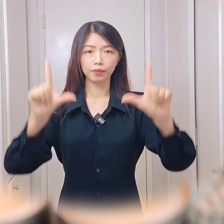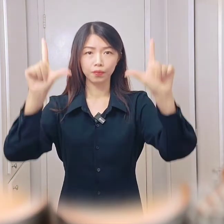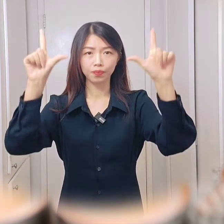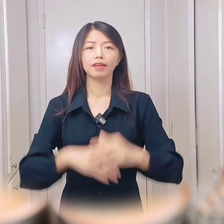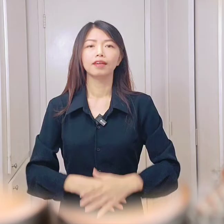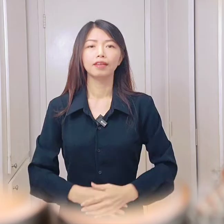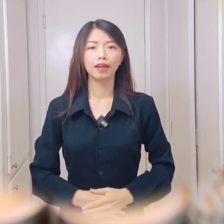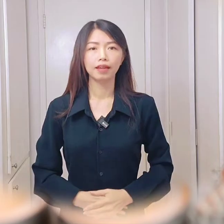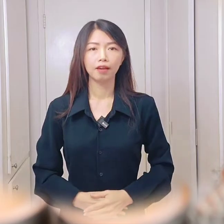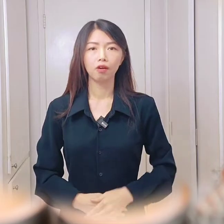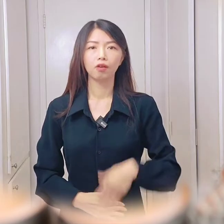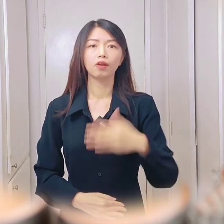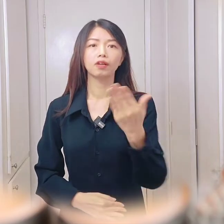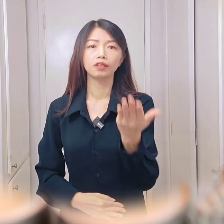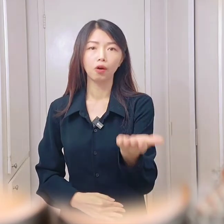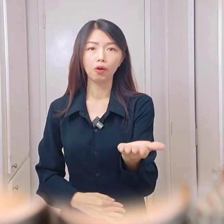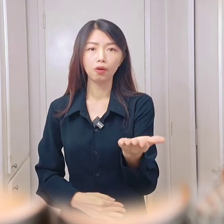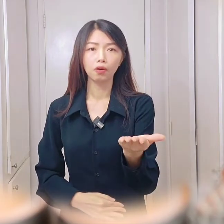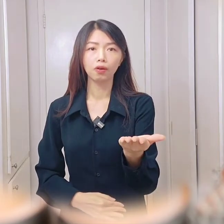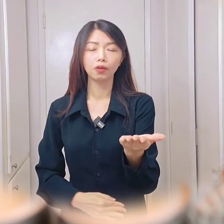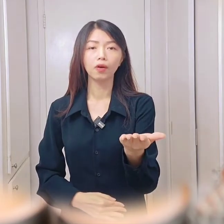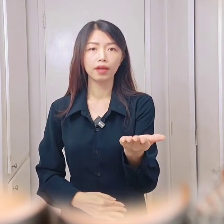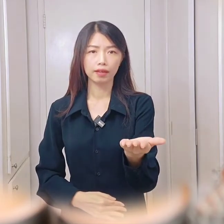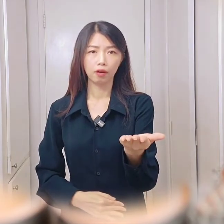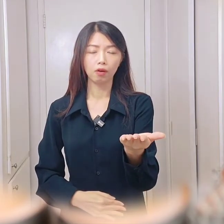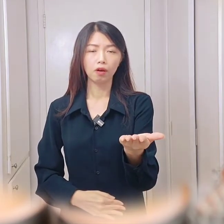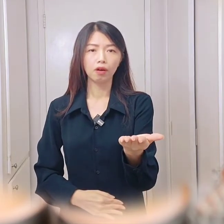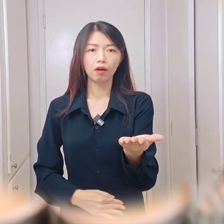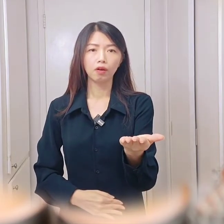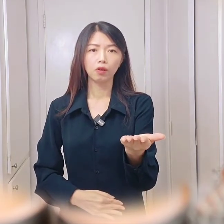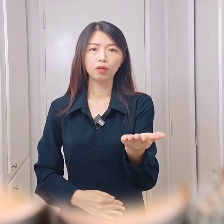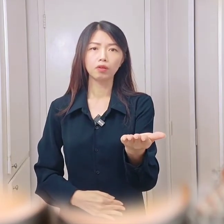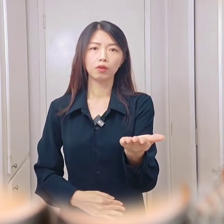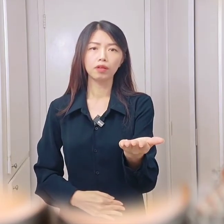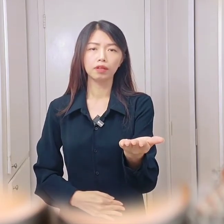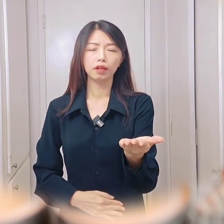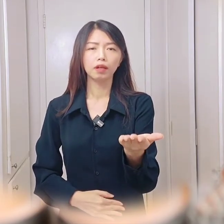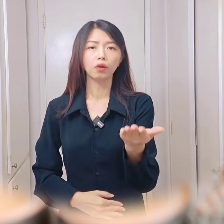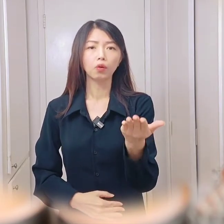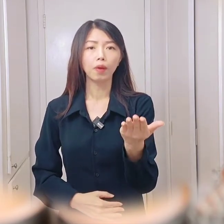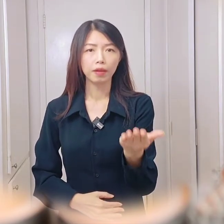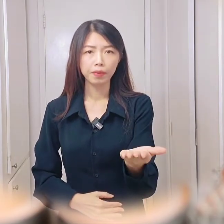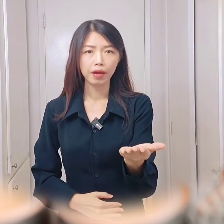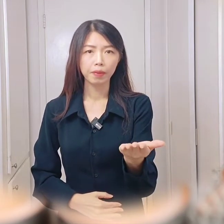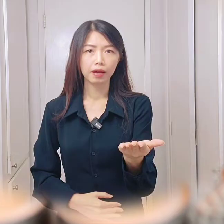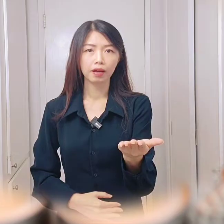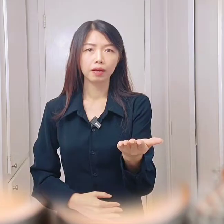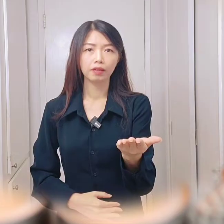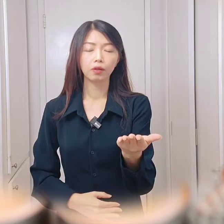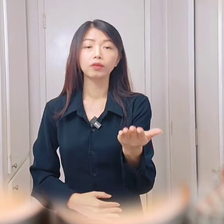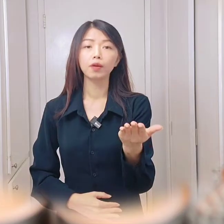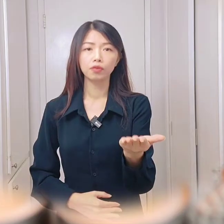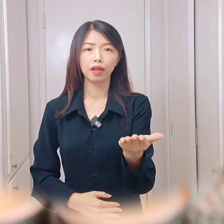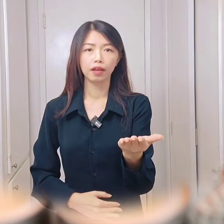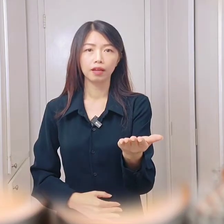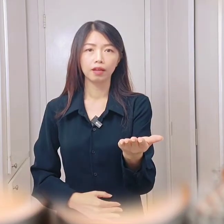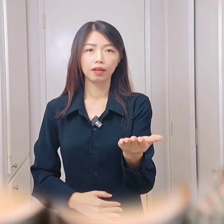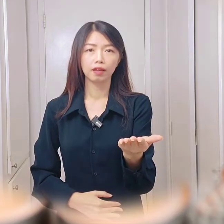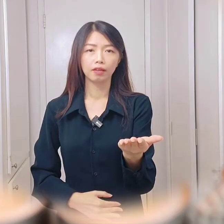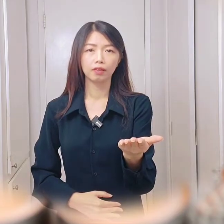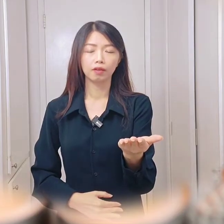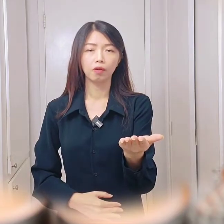오늘날 내게서 너에게서 여기서 저는 너로 말미암아 너